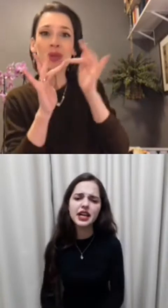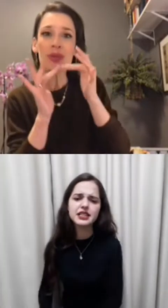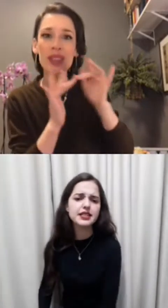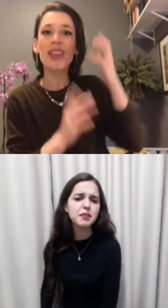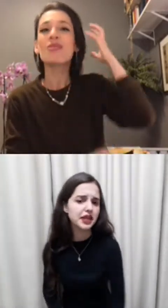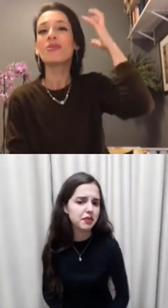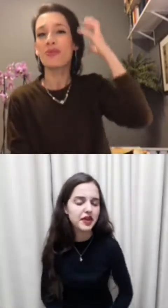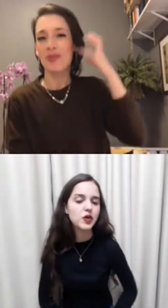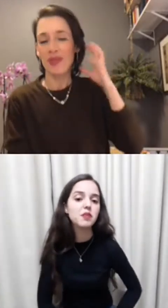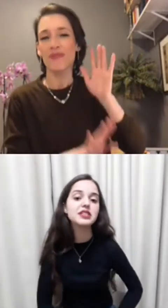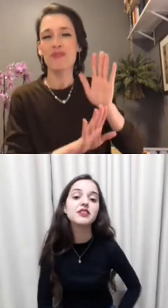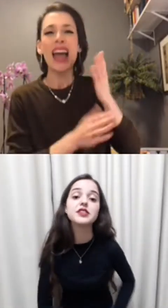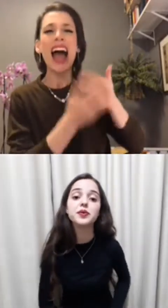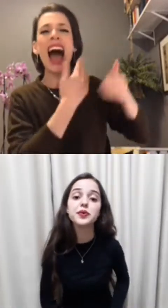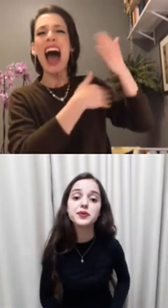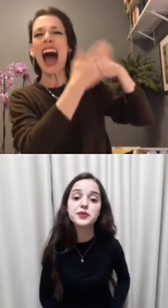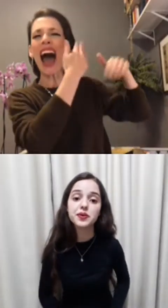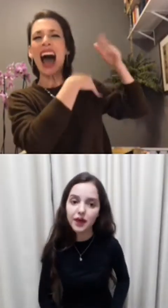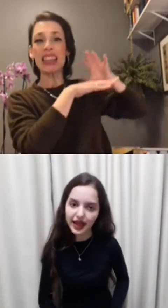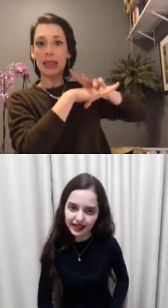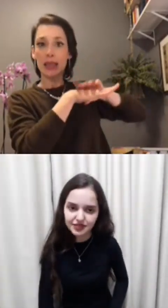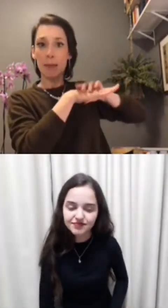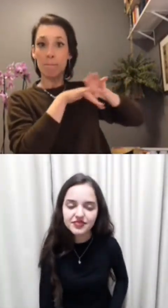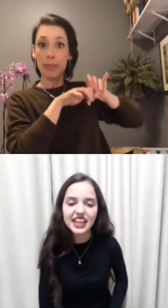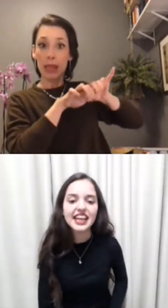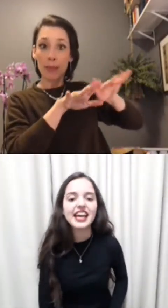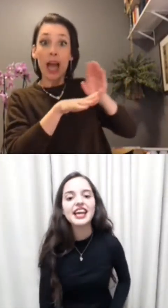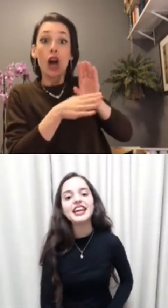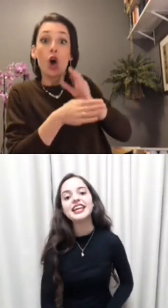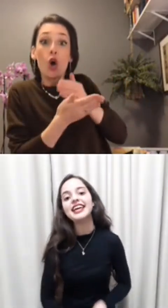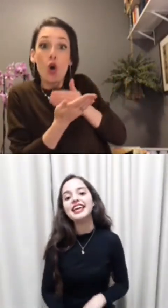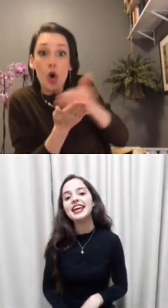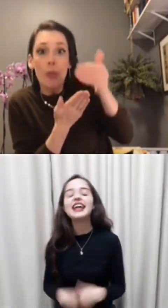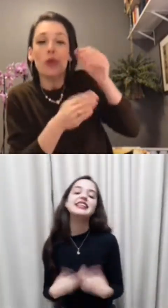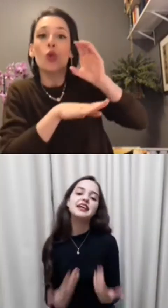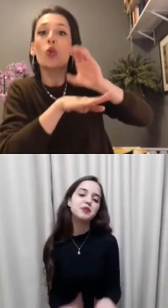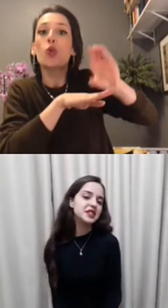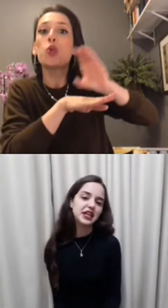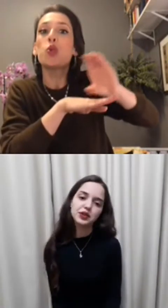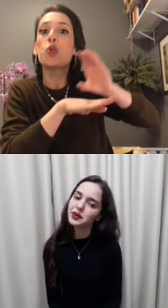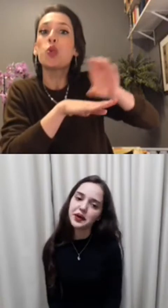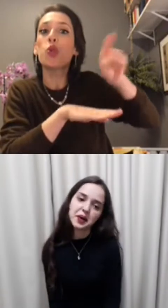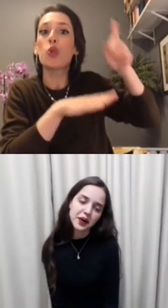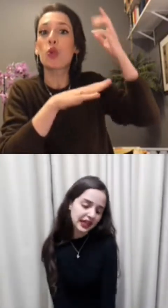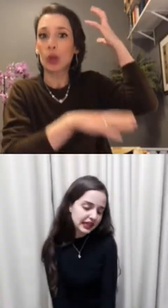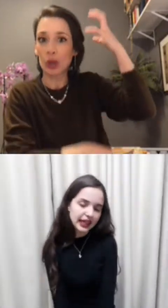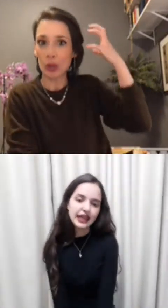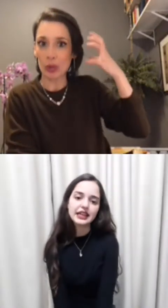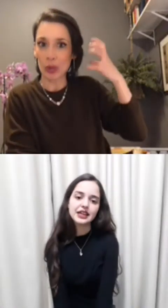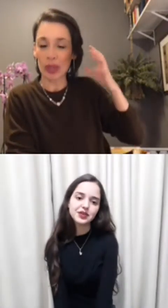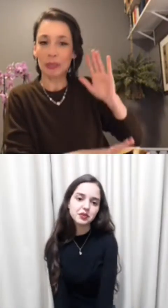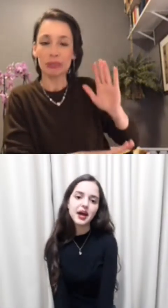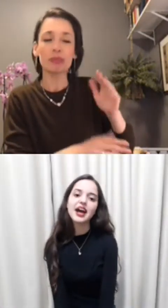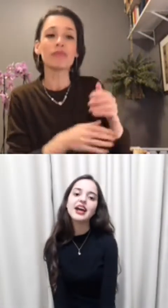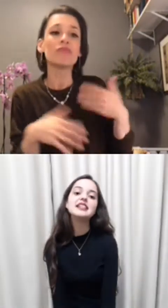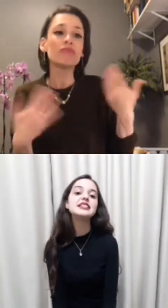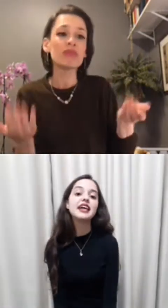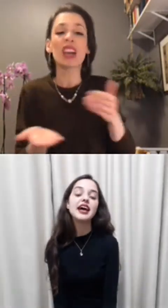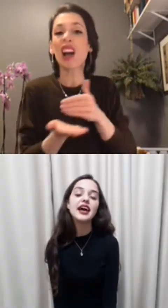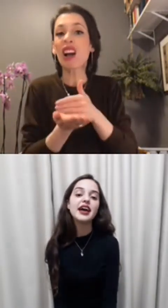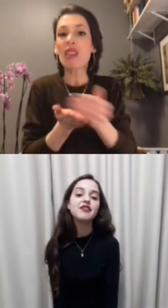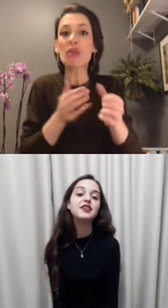Bem antes da pandemia, eu comecei a fazer um curso com ela. E aí depois entrou a quarentena e tudo